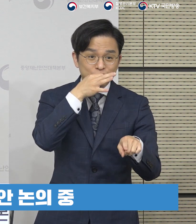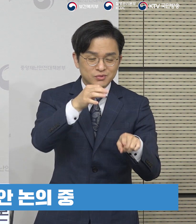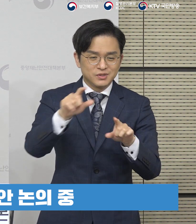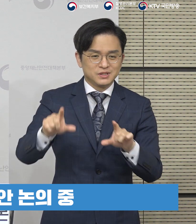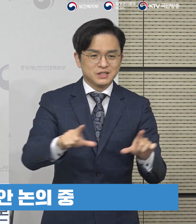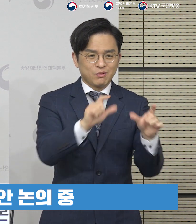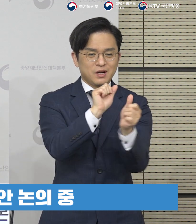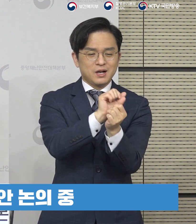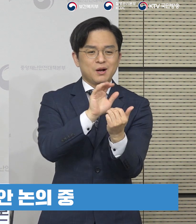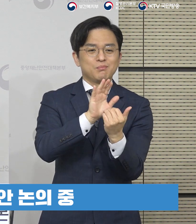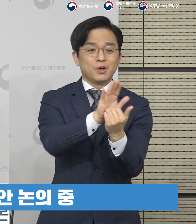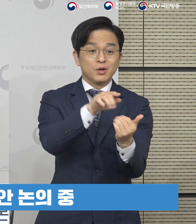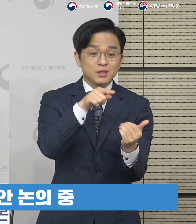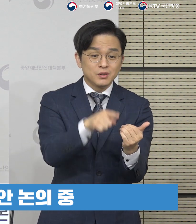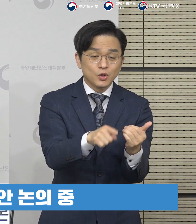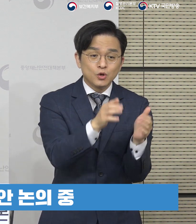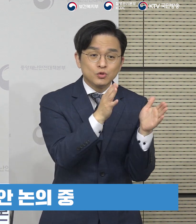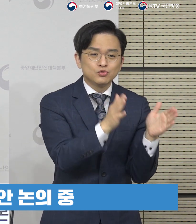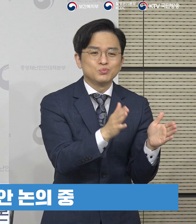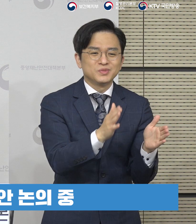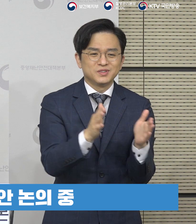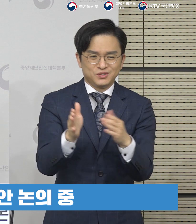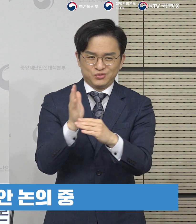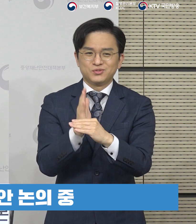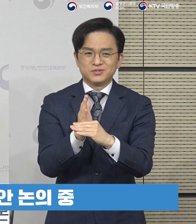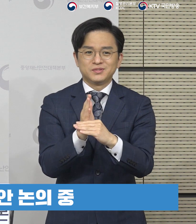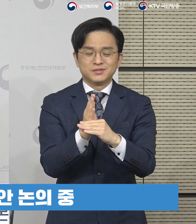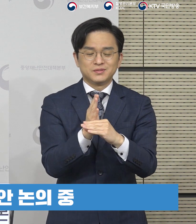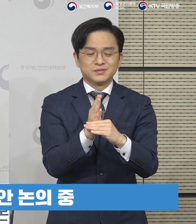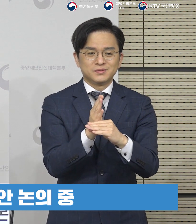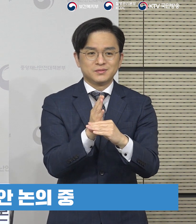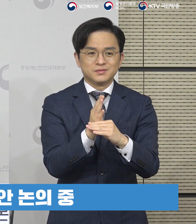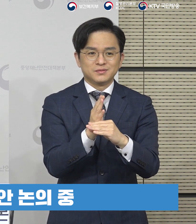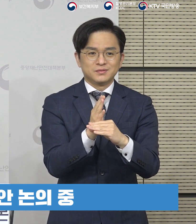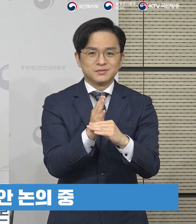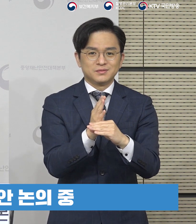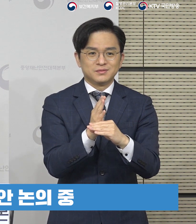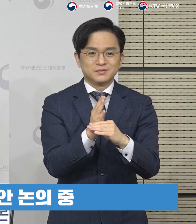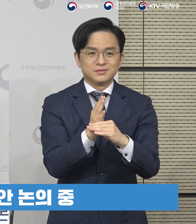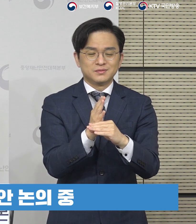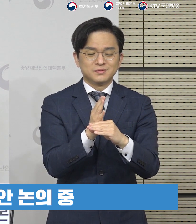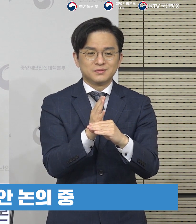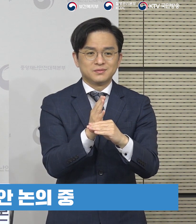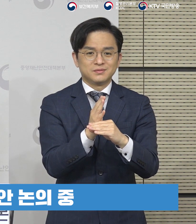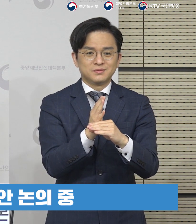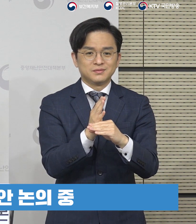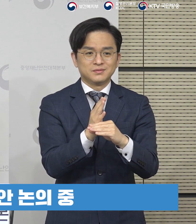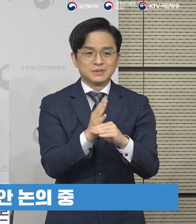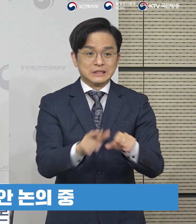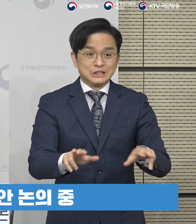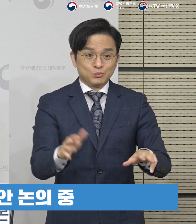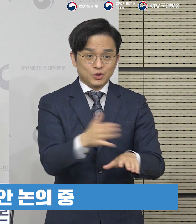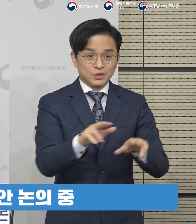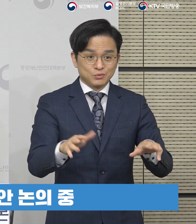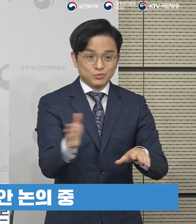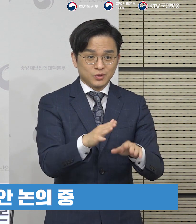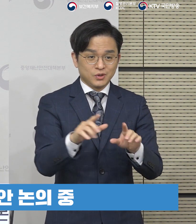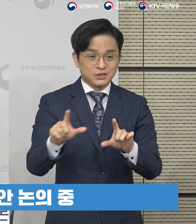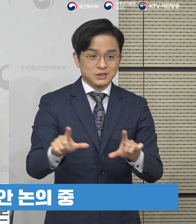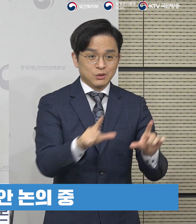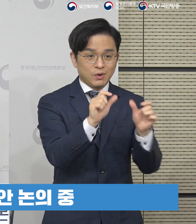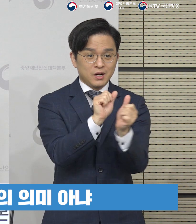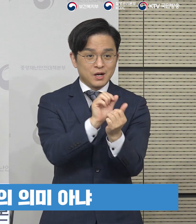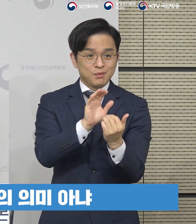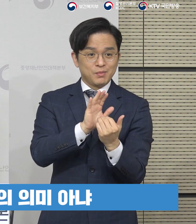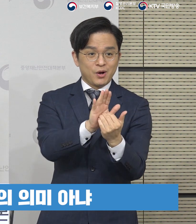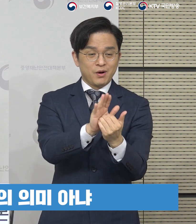고민의 결과로 도출될 것이며 이를 또 현장에서 진행돼야 되는 이런 상황입니다. 자칫 섣부르게